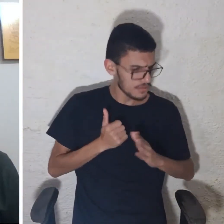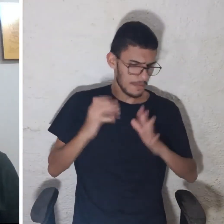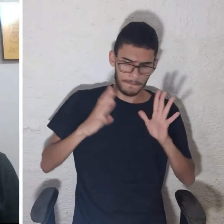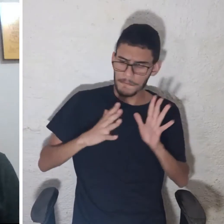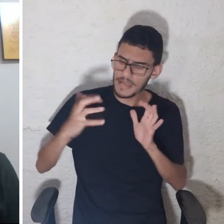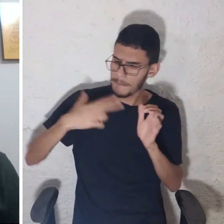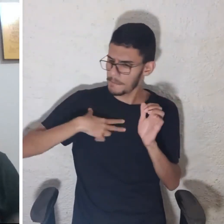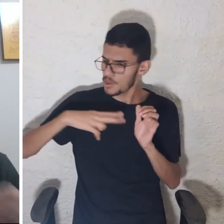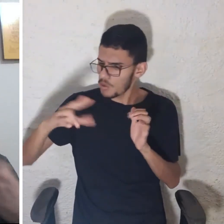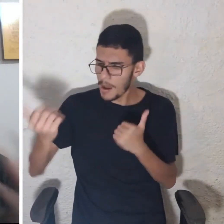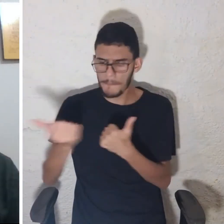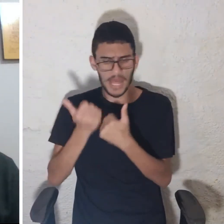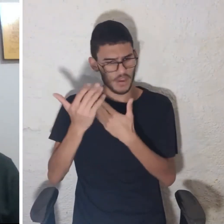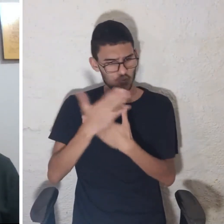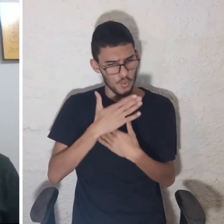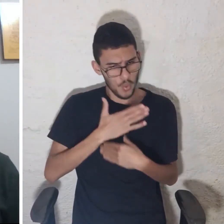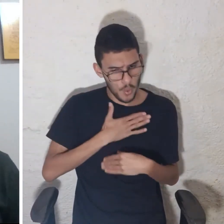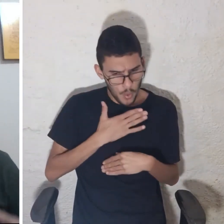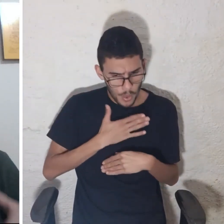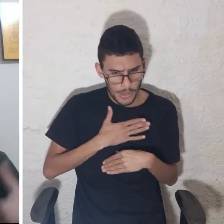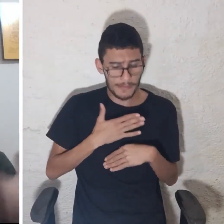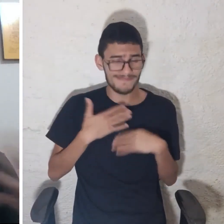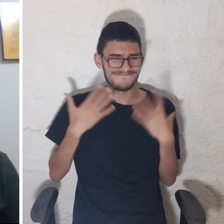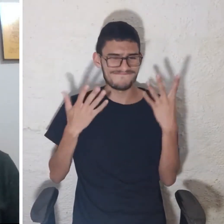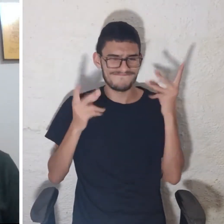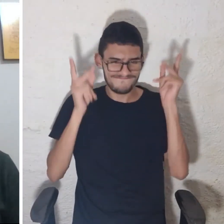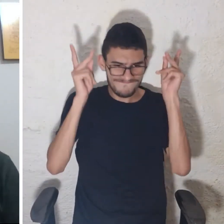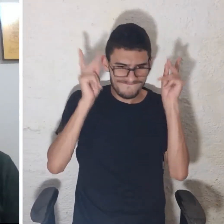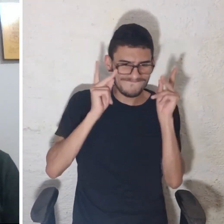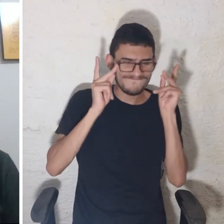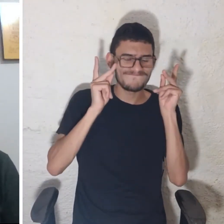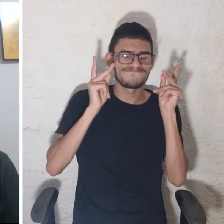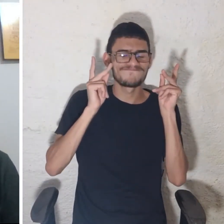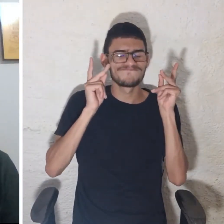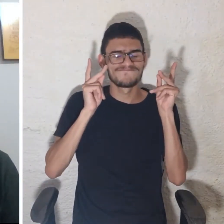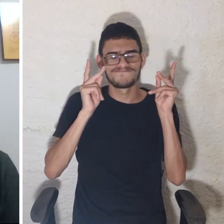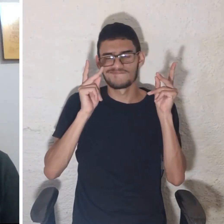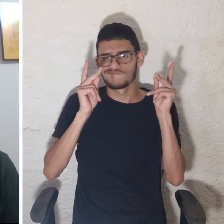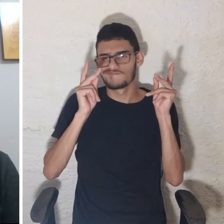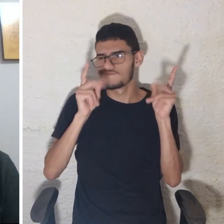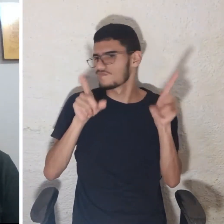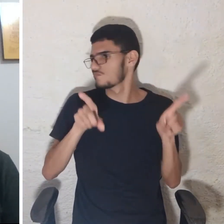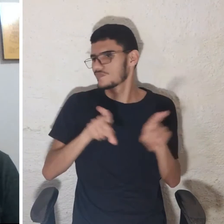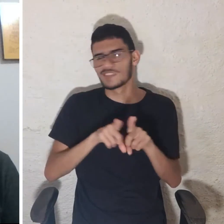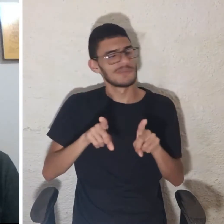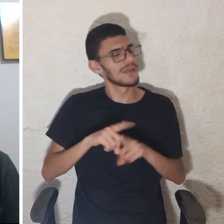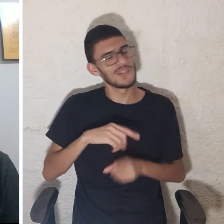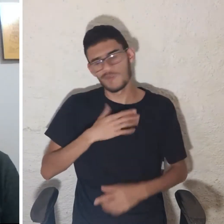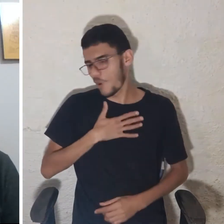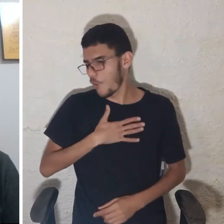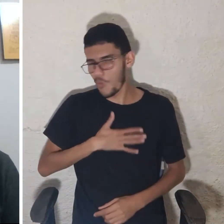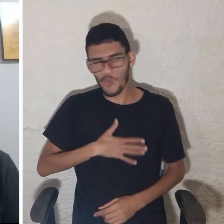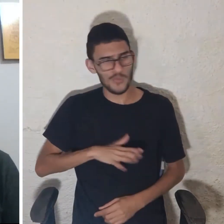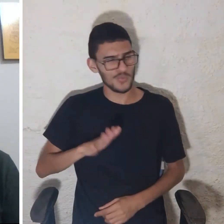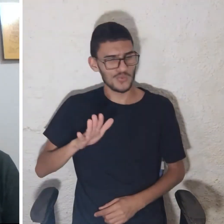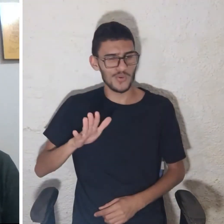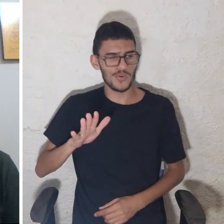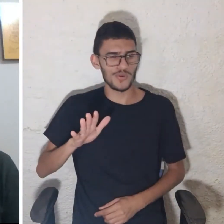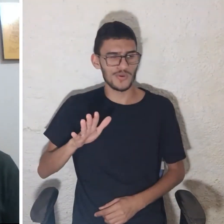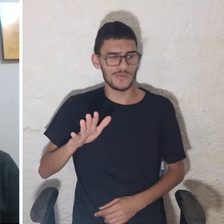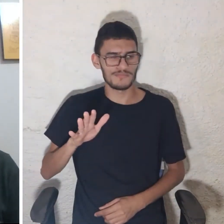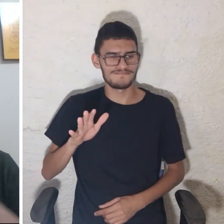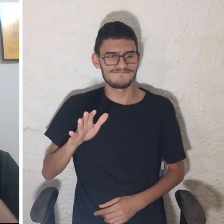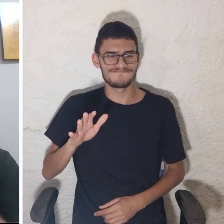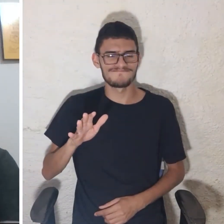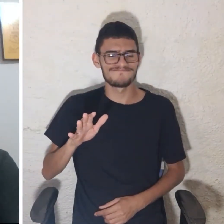aí com Portugal, defende a gente. E o Dom Pedro, né, que não gostou nada também daquela ideia, né,